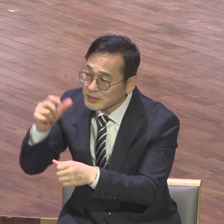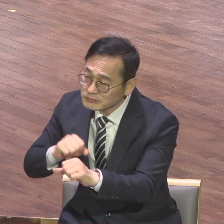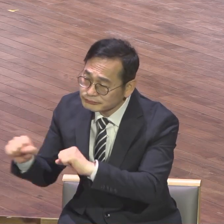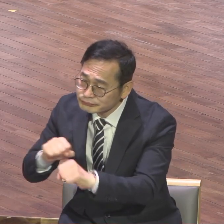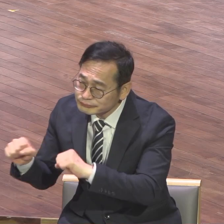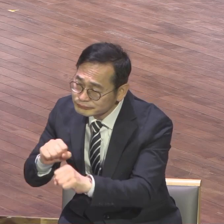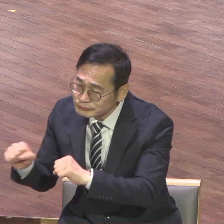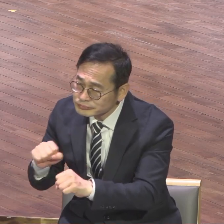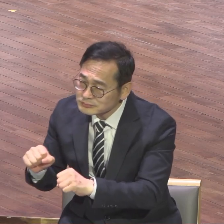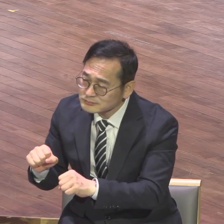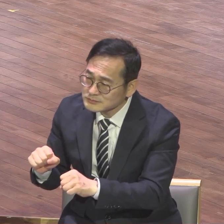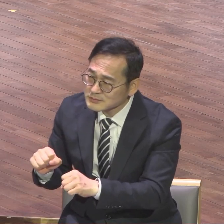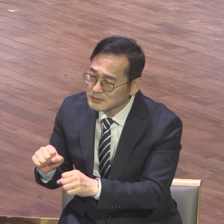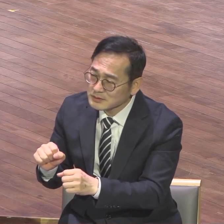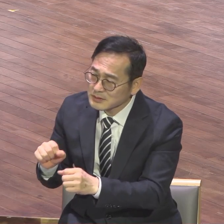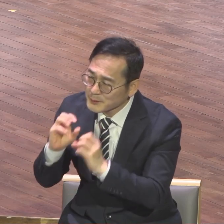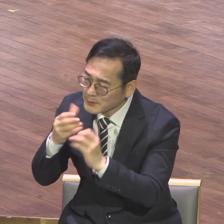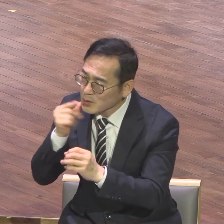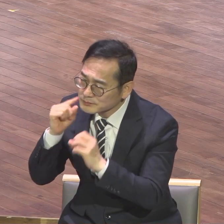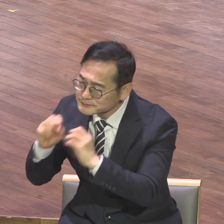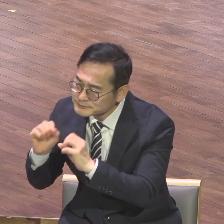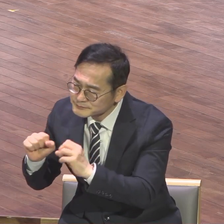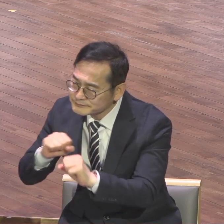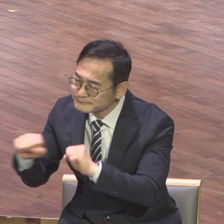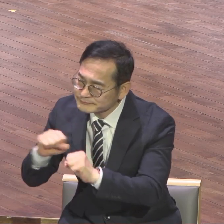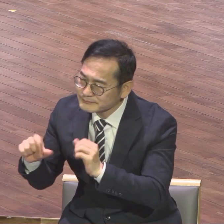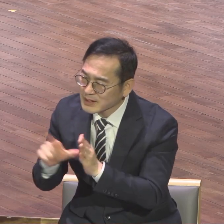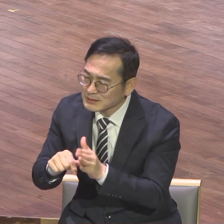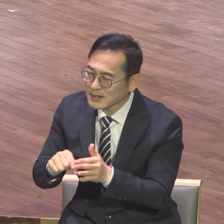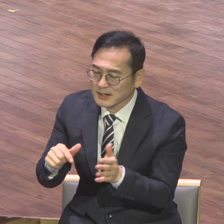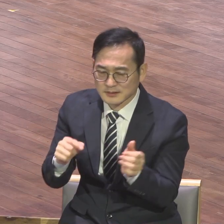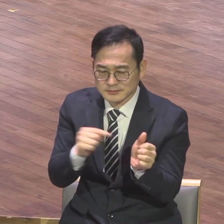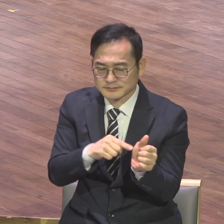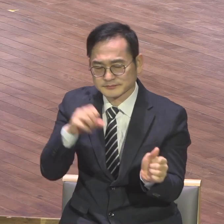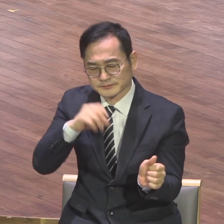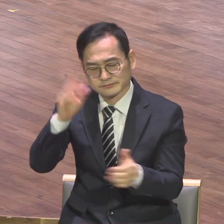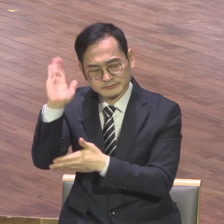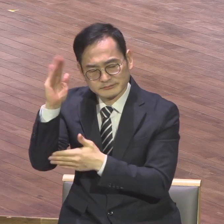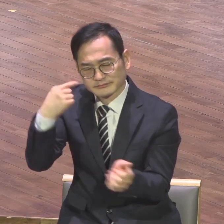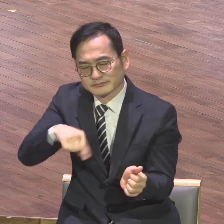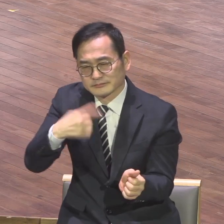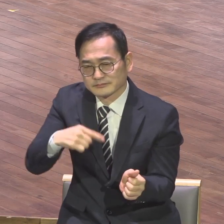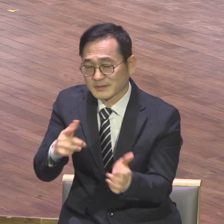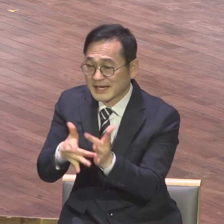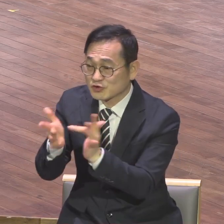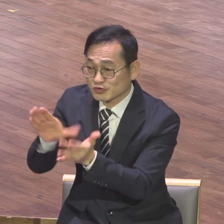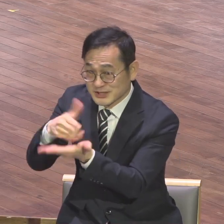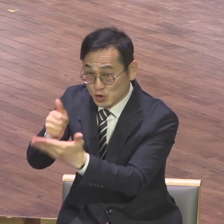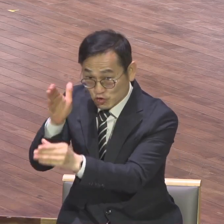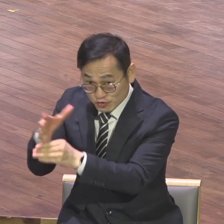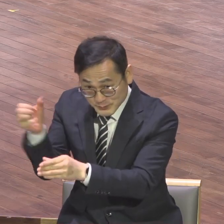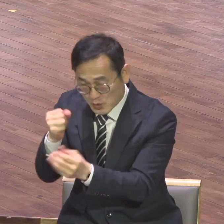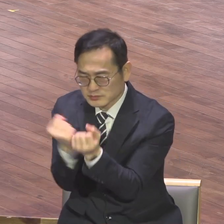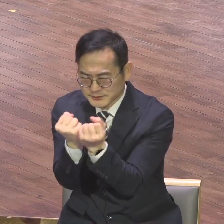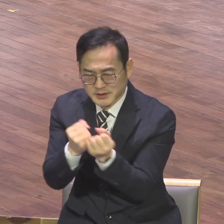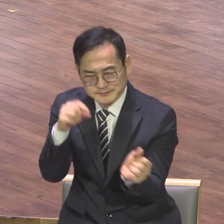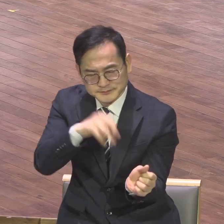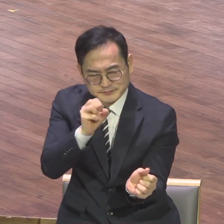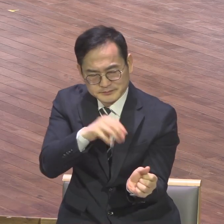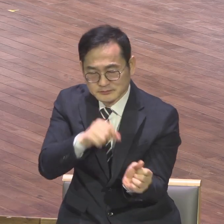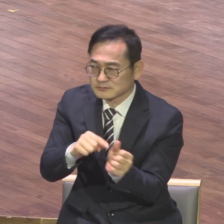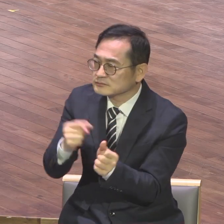해석을 해서 구약의 모든 것들이 그리스도 중심으로 해석한 것을 실감나게 이 바울을